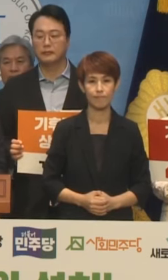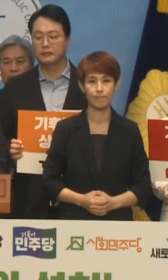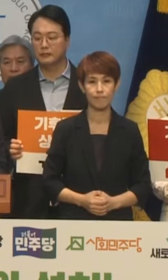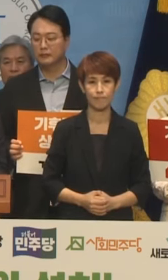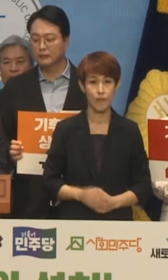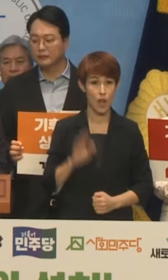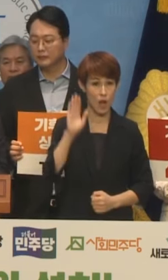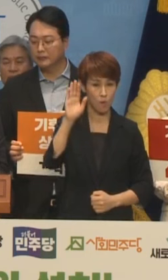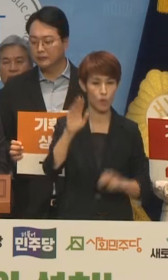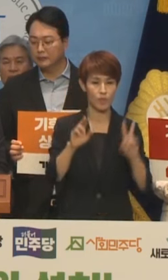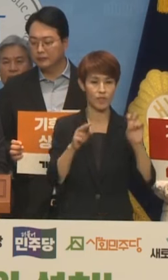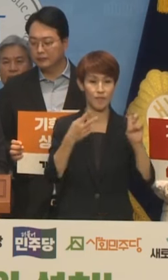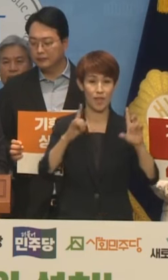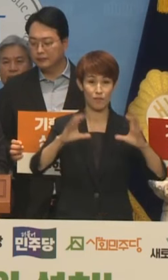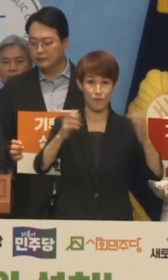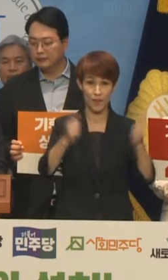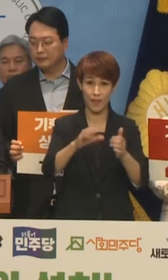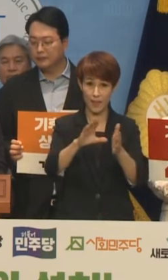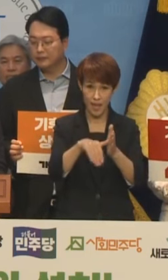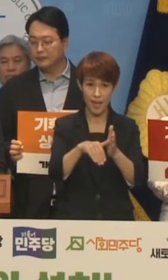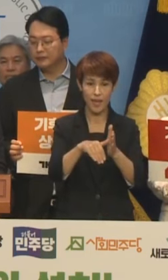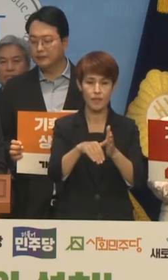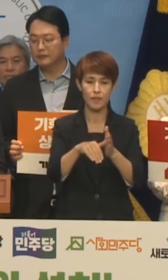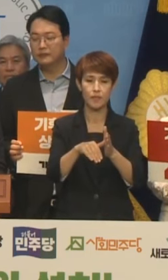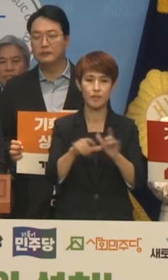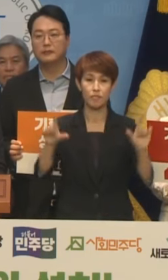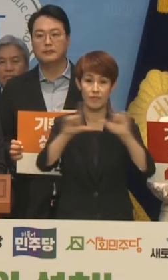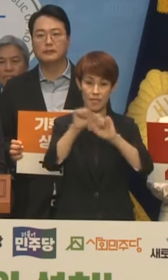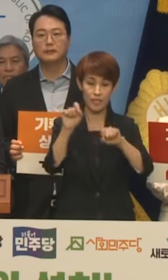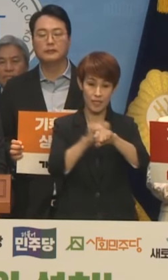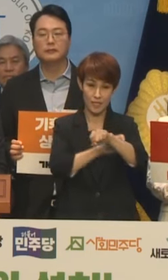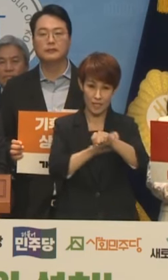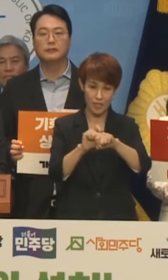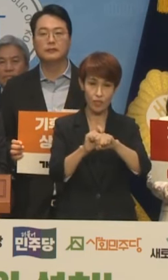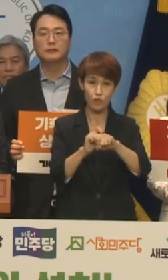앞으로 22대 국회에서 구성될 기후특위는 달라야 합니다.